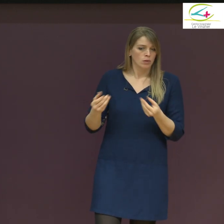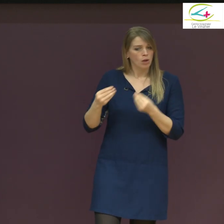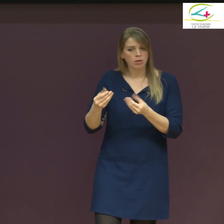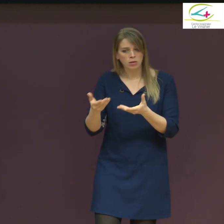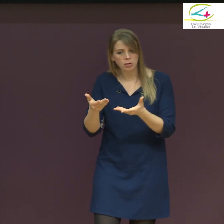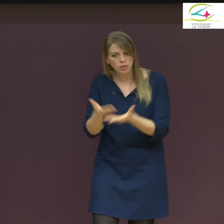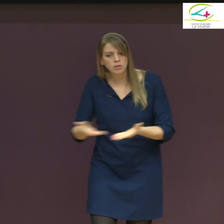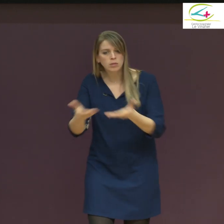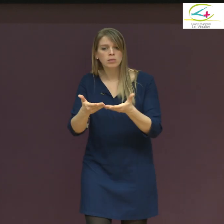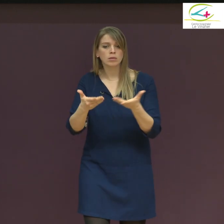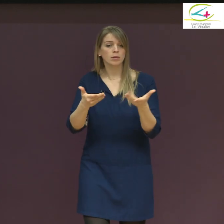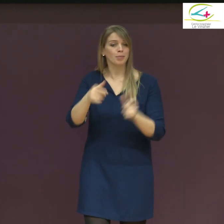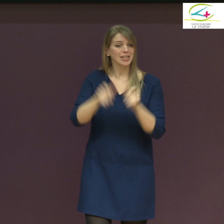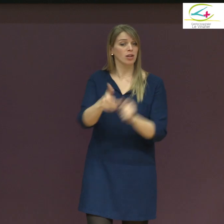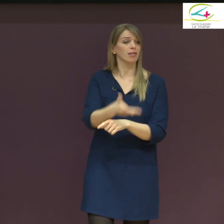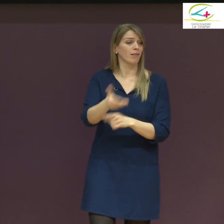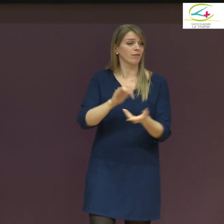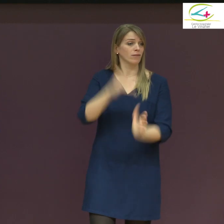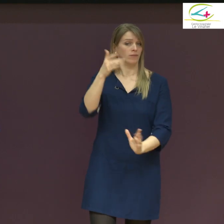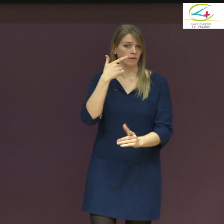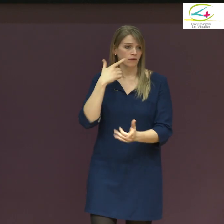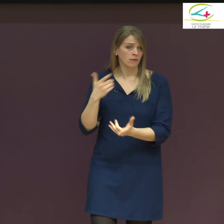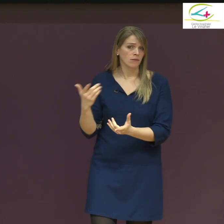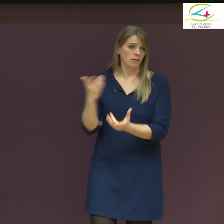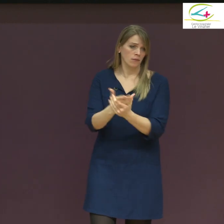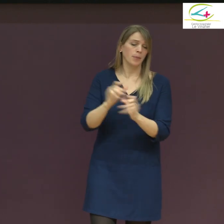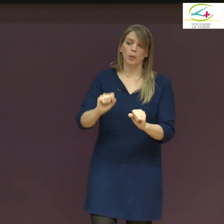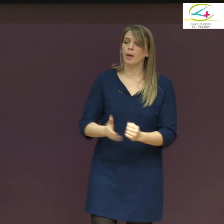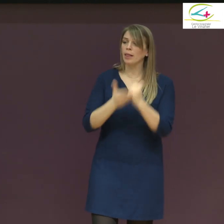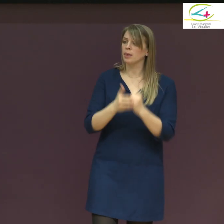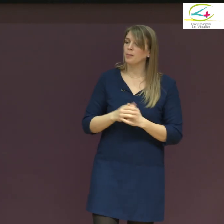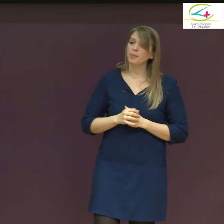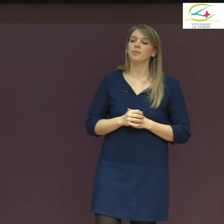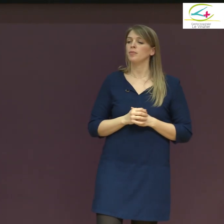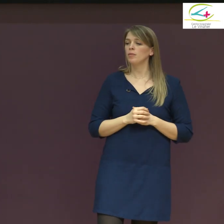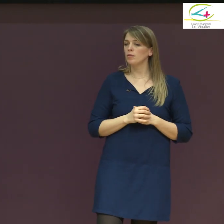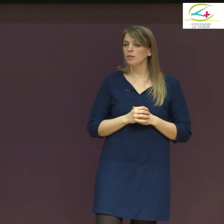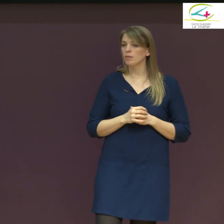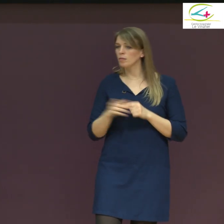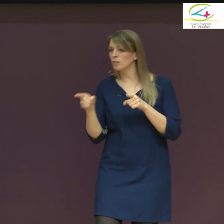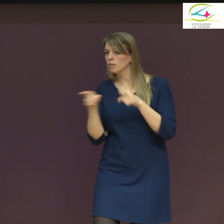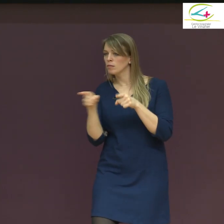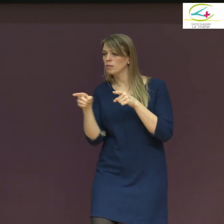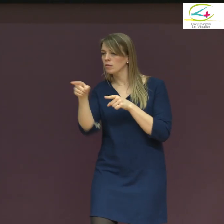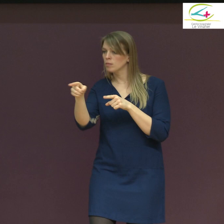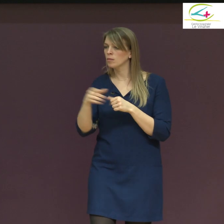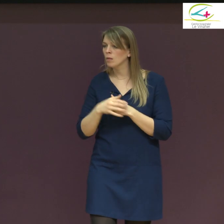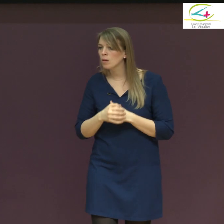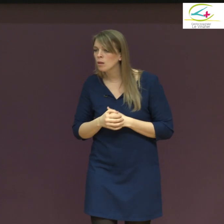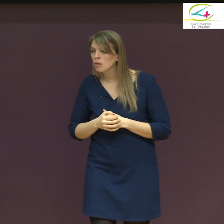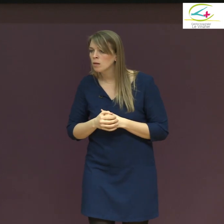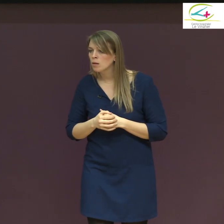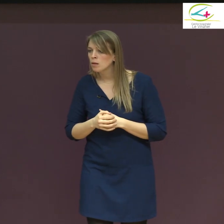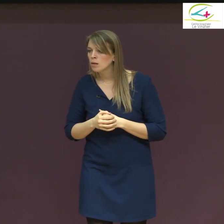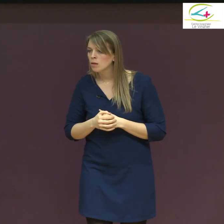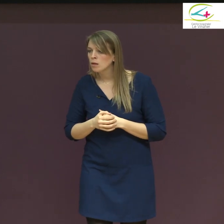d'améliorer le sort de ces personnes. C'est une question de Pierre. Non, mais c'est à condition aussi que la